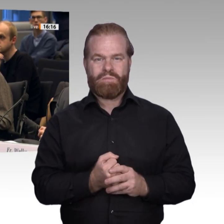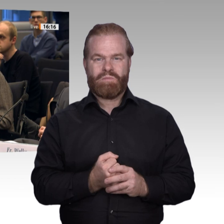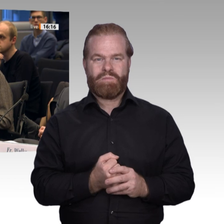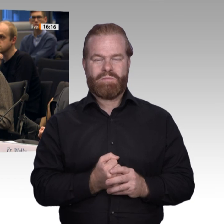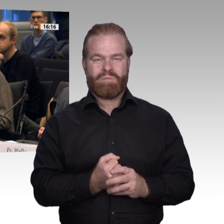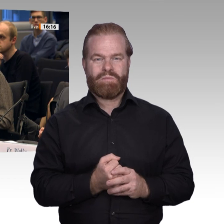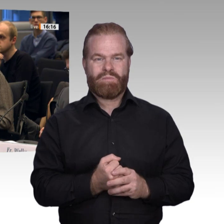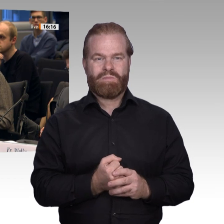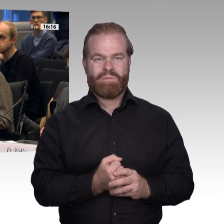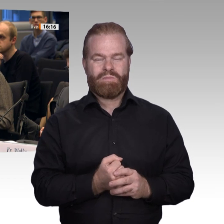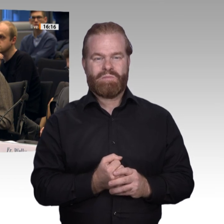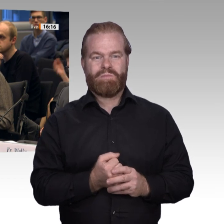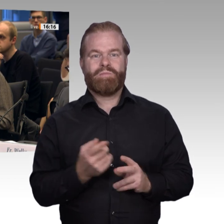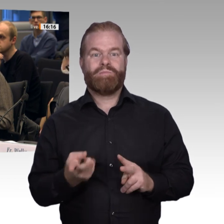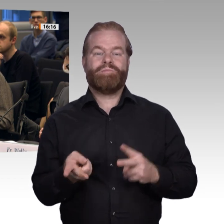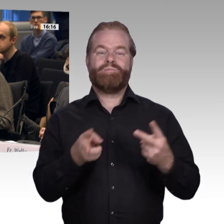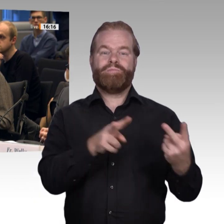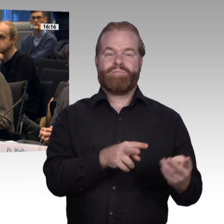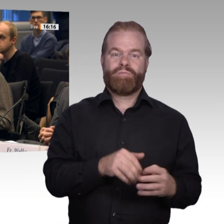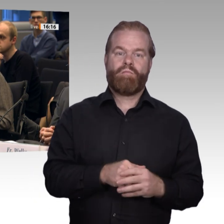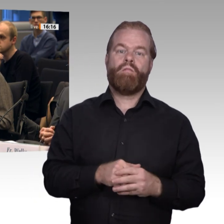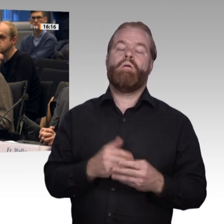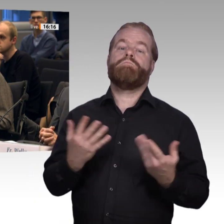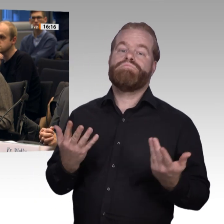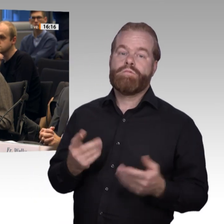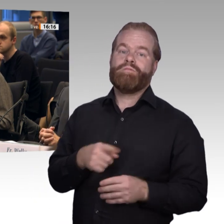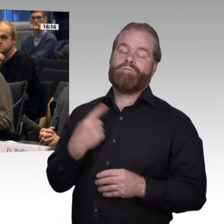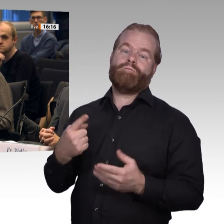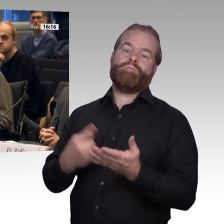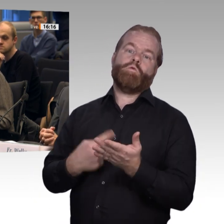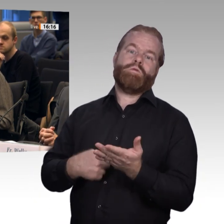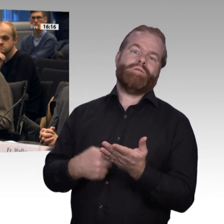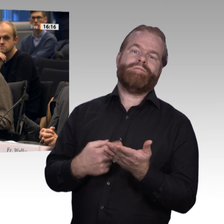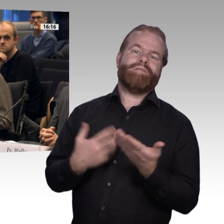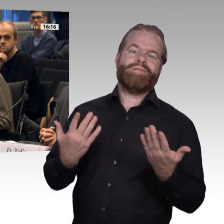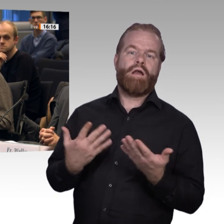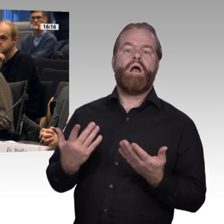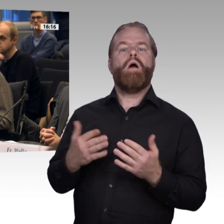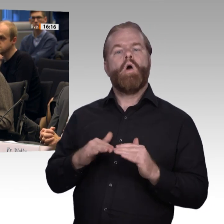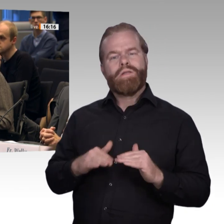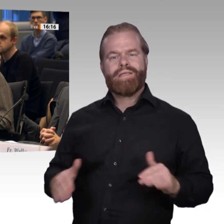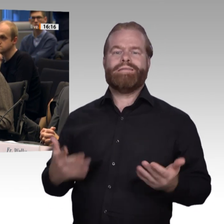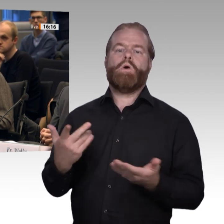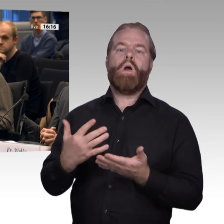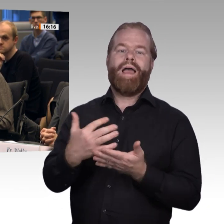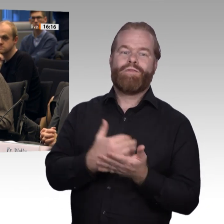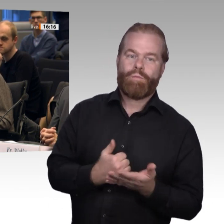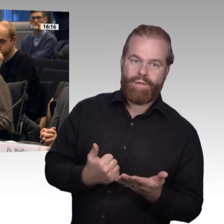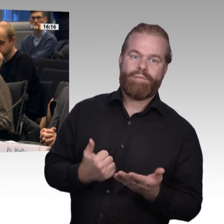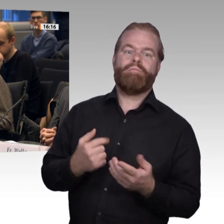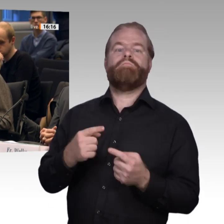Teilhabeleistungen. Und wir sehen vor allem auch diese Forderung durch die UN-Behindertenrechtskonvention gedeckt und auch nicht zuletzt durch die Empfehlungen